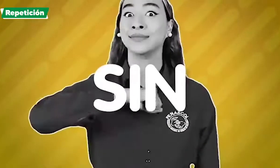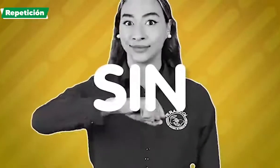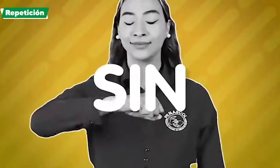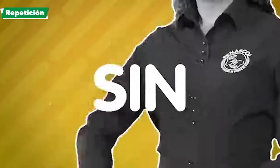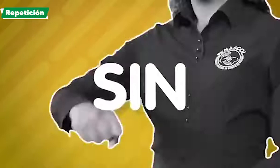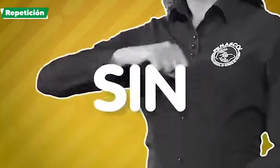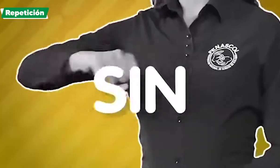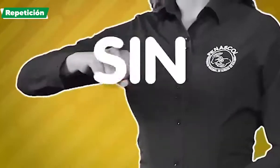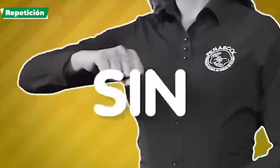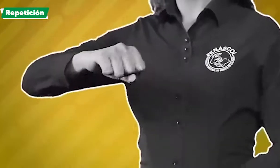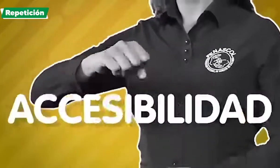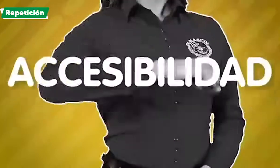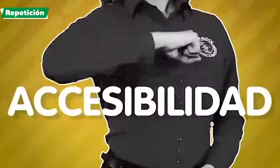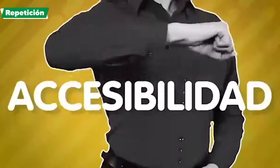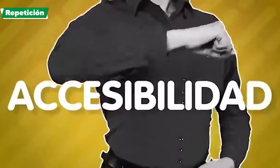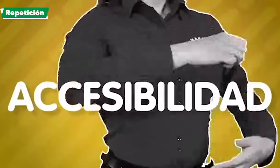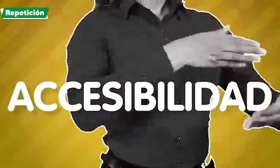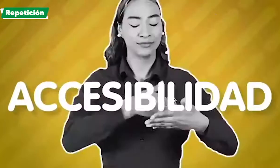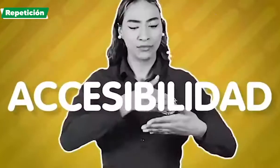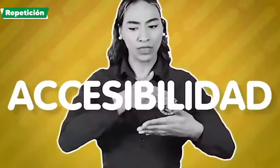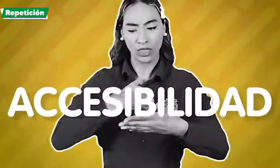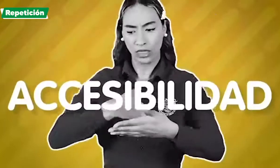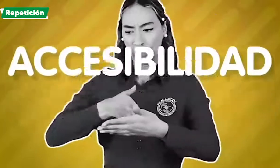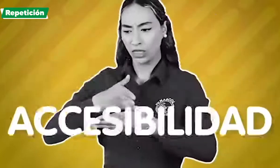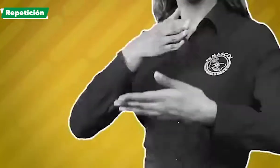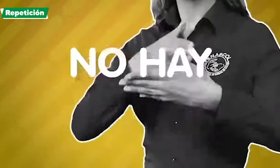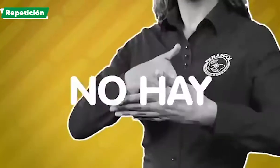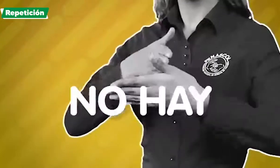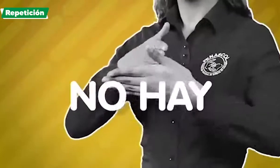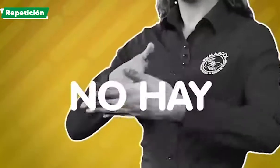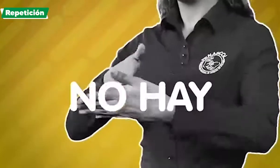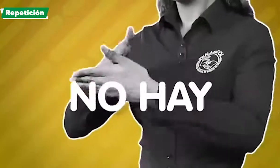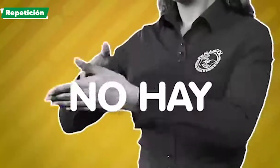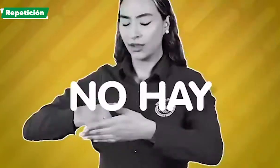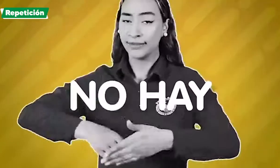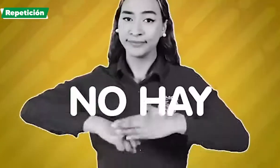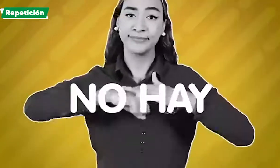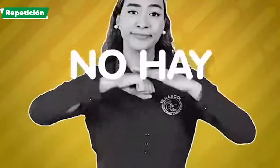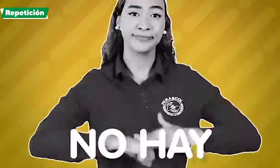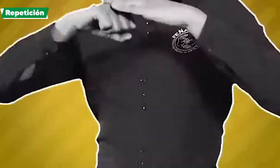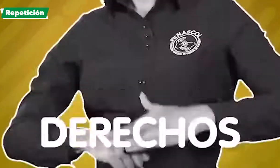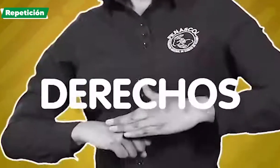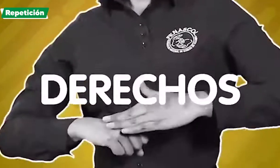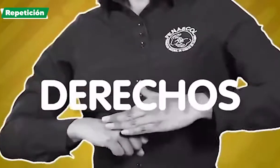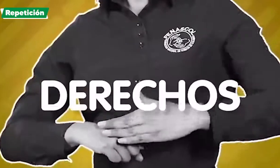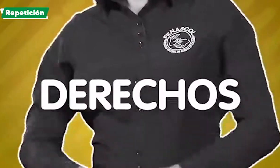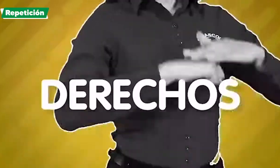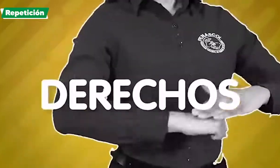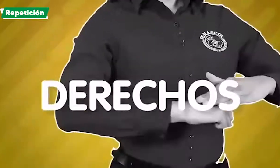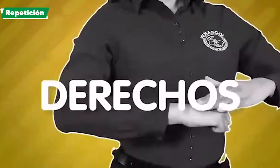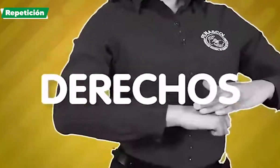Sin Accesibilidad No hay Derechos